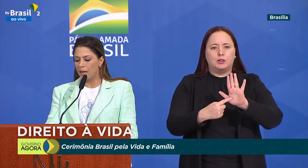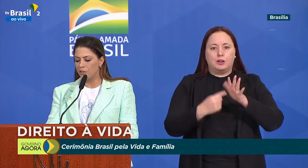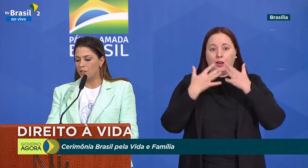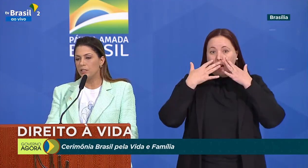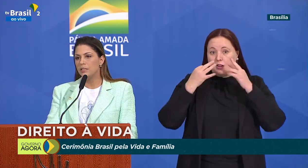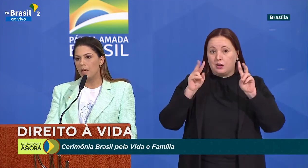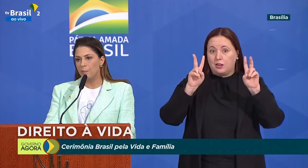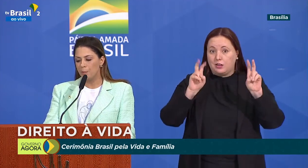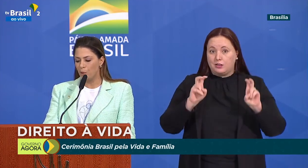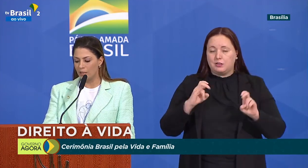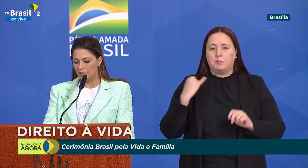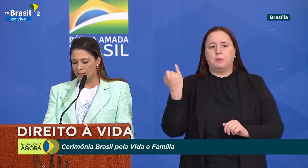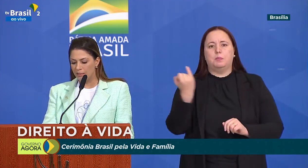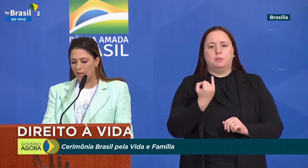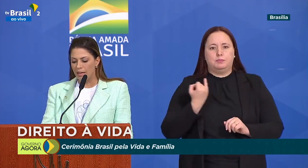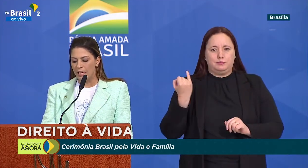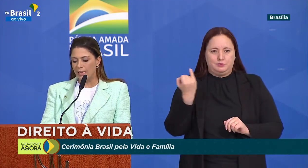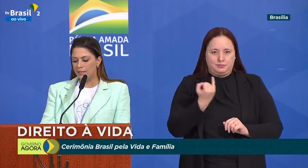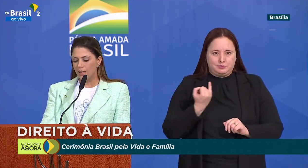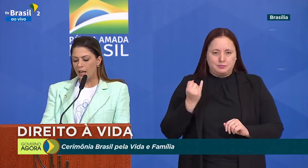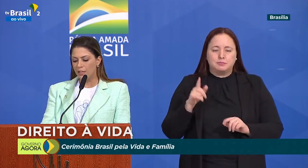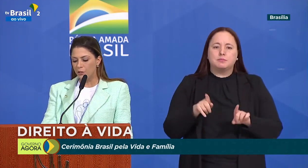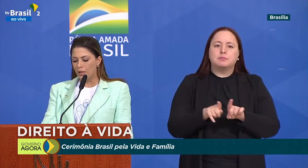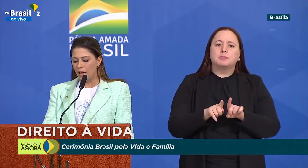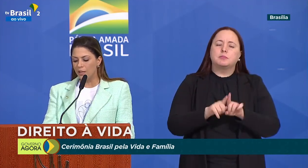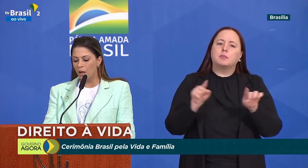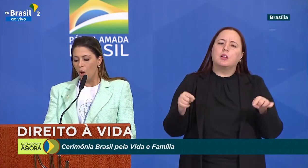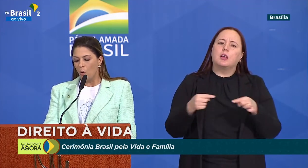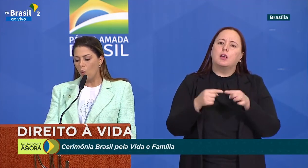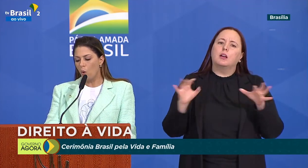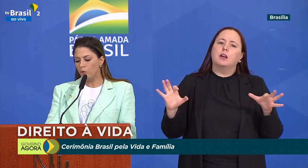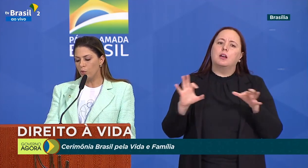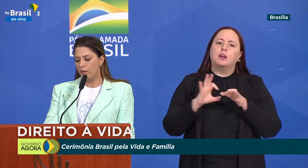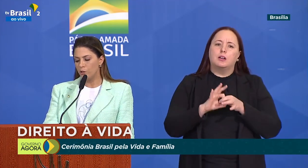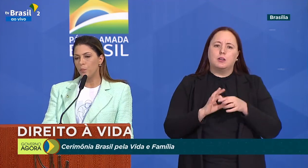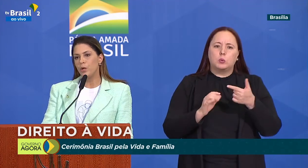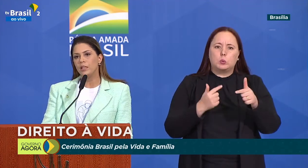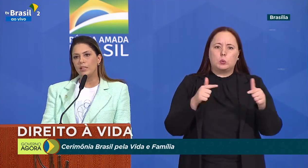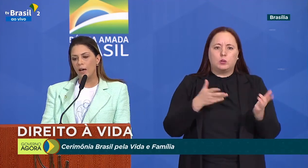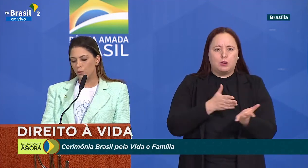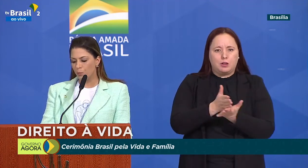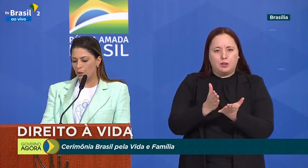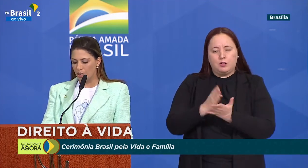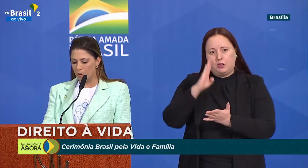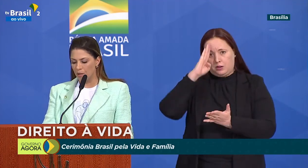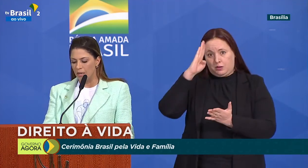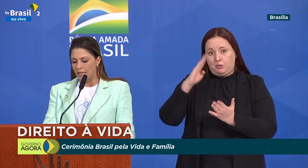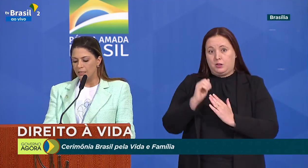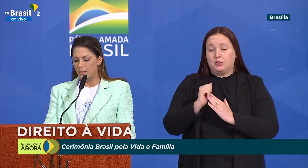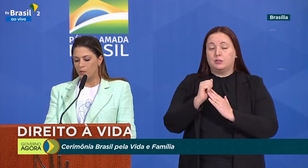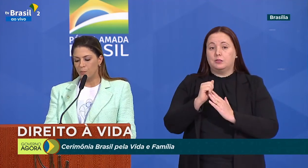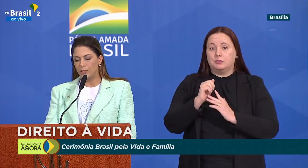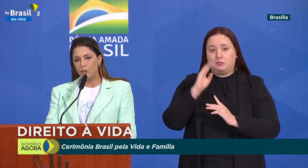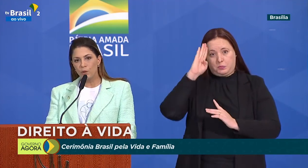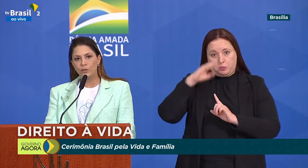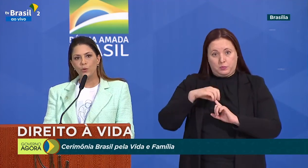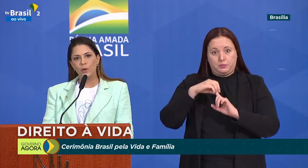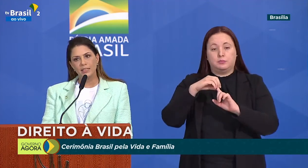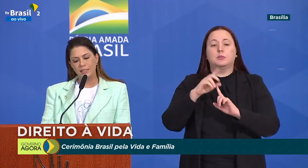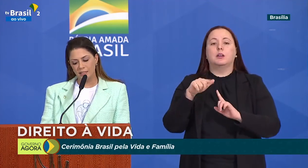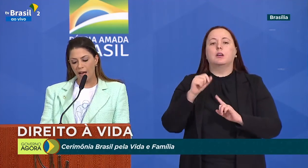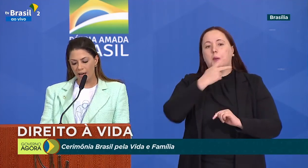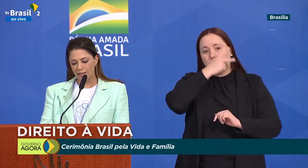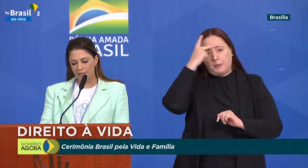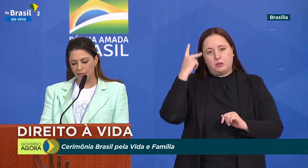para o matemática de extrema importância e que está relacionada com outro eixo prioritário do programa que são as